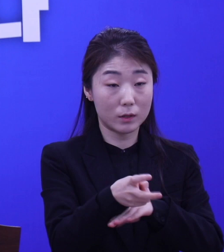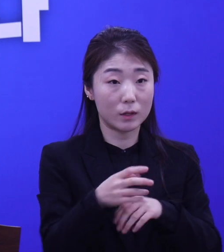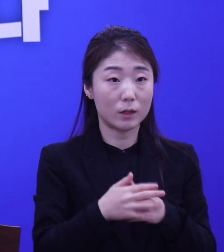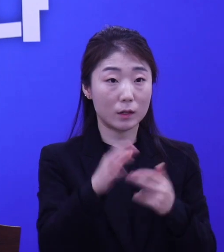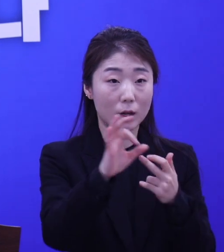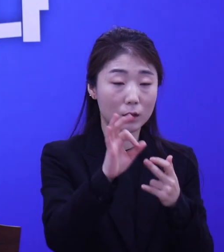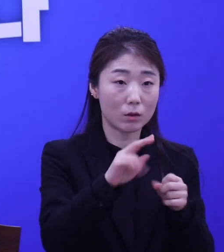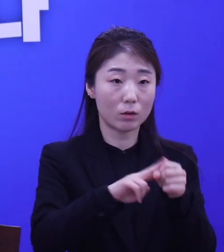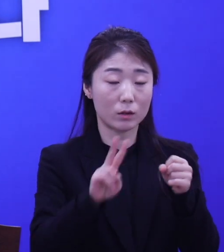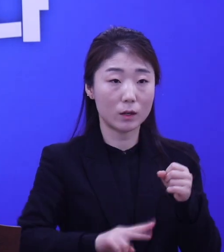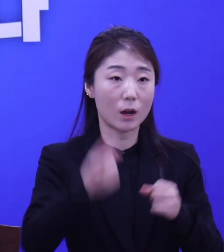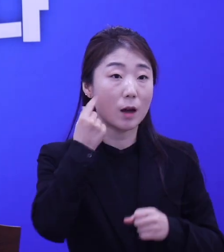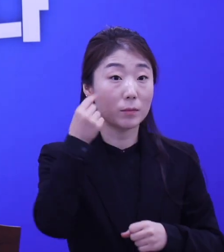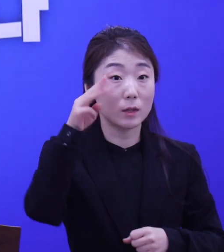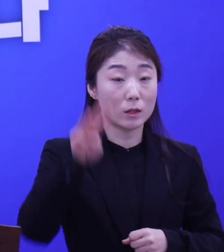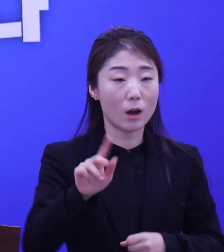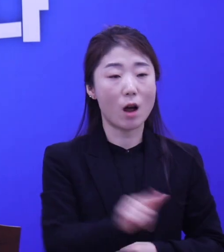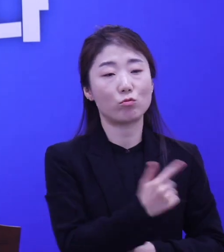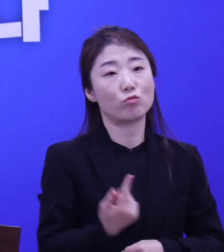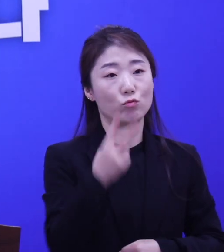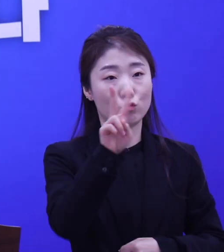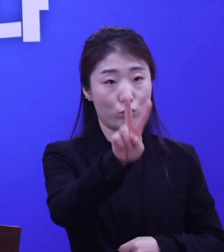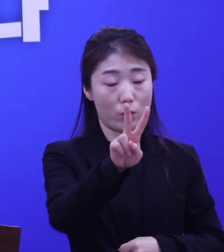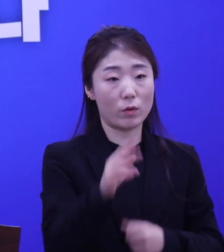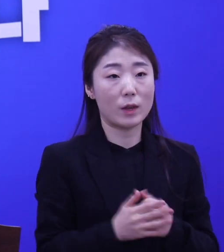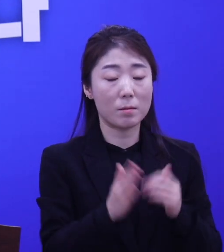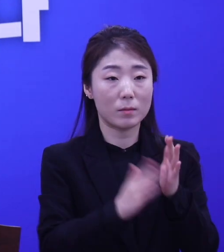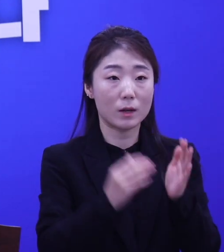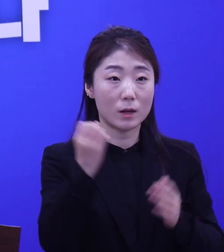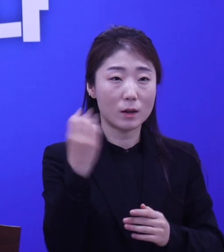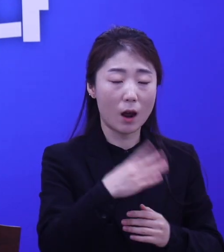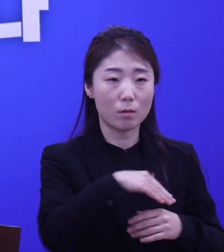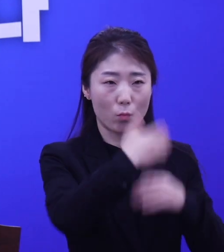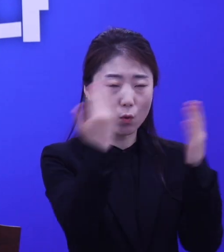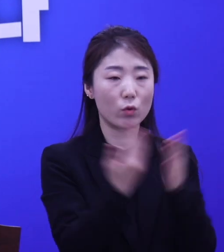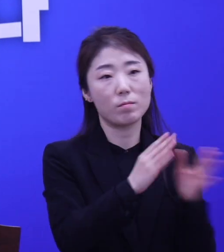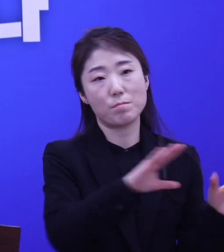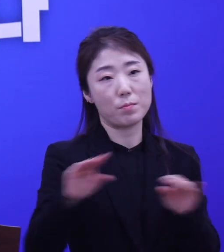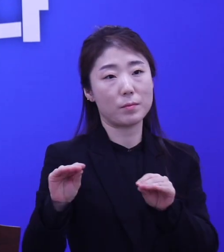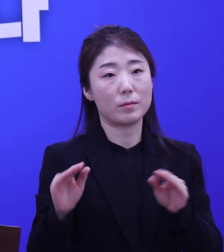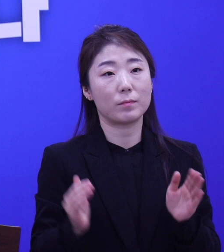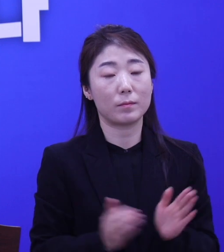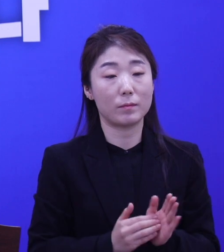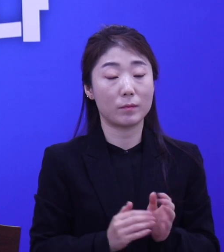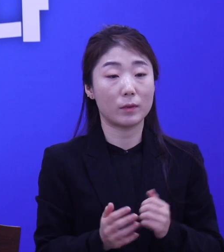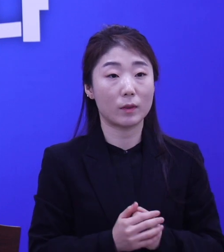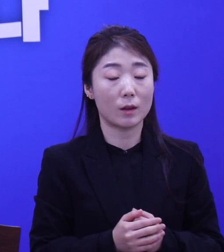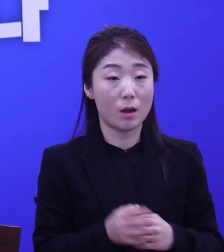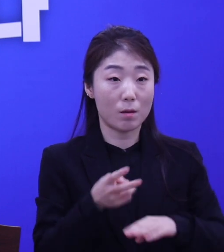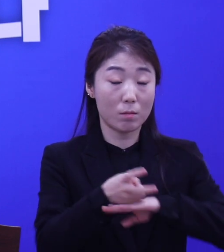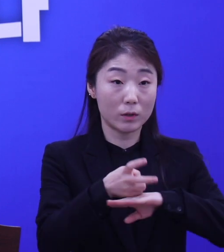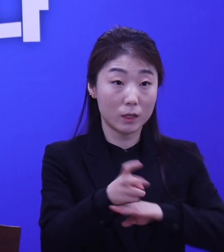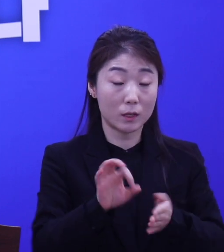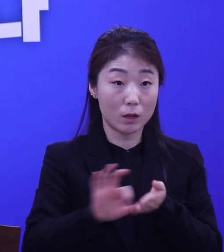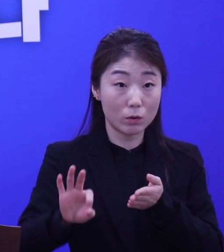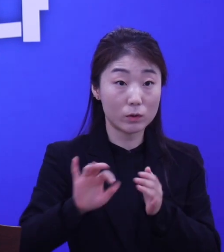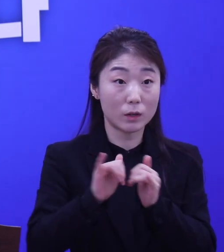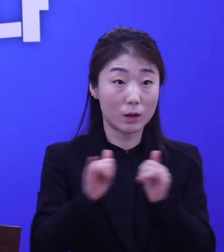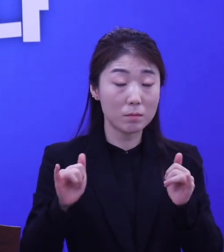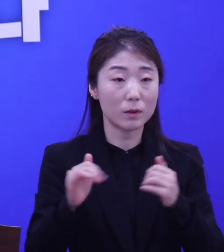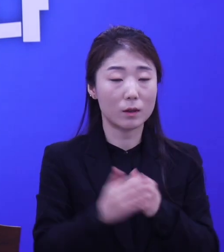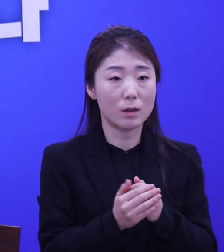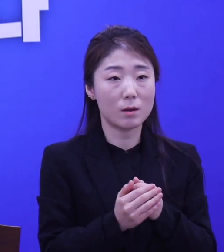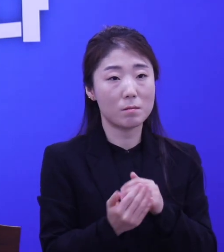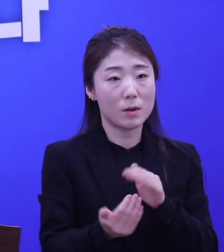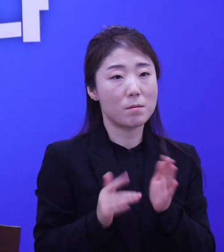창영, 거창, 합천은 하루 2회, 밀양은 전면 중단하였습니다. 대중교통 이용자에 대한 감염